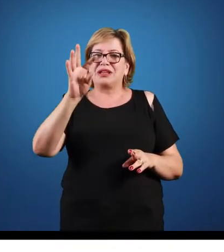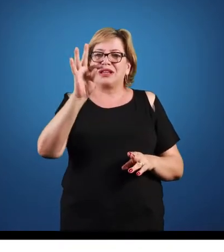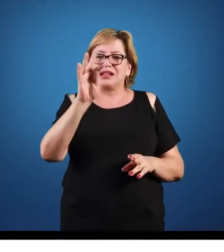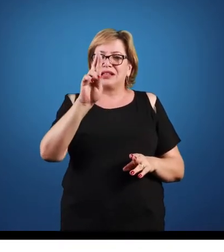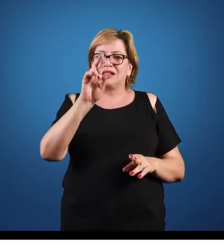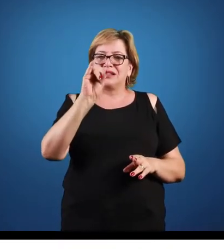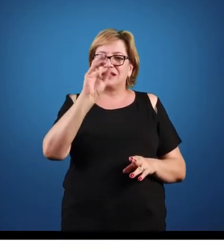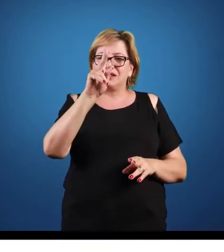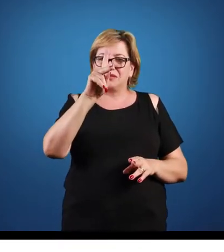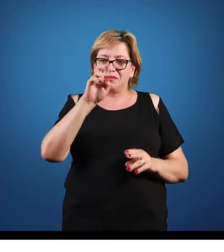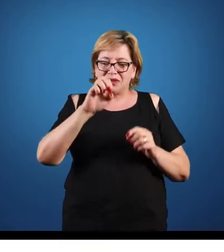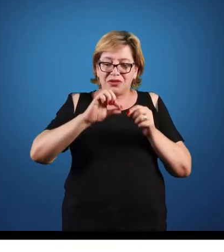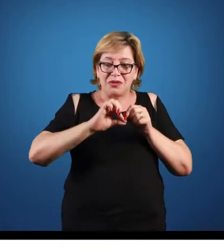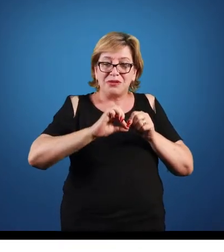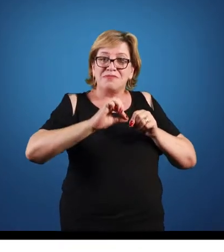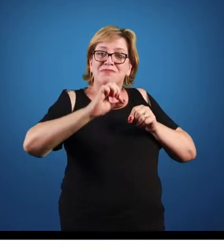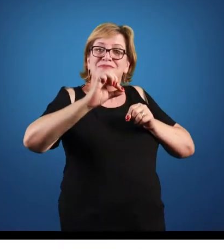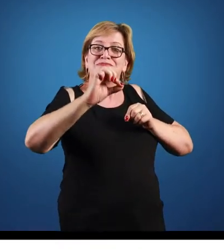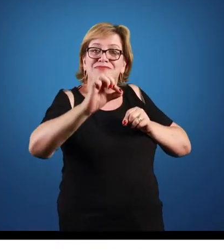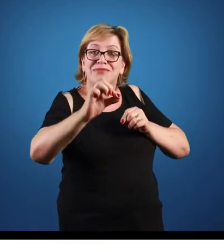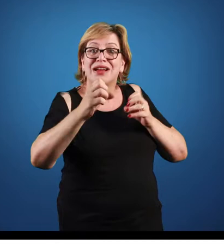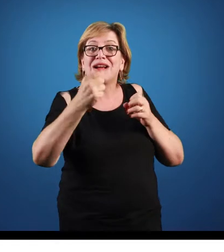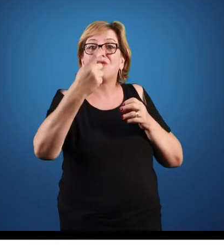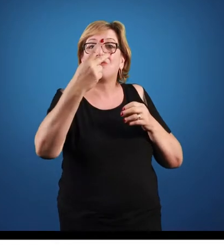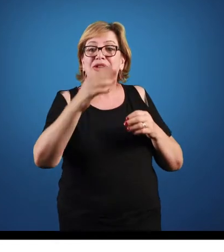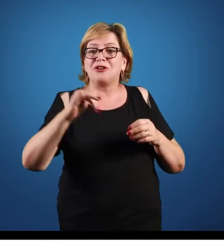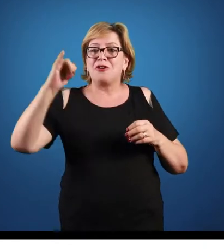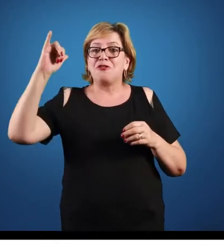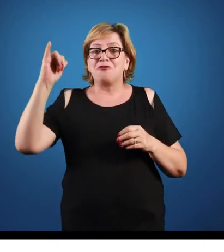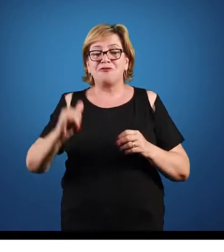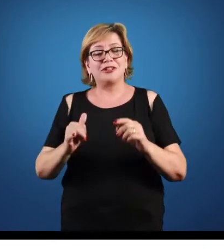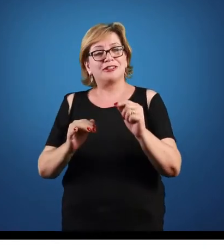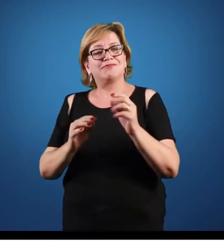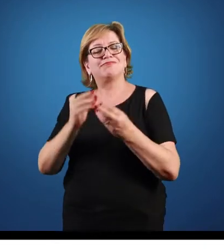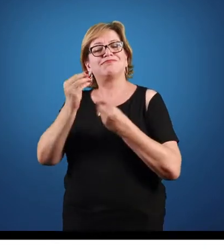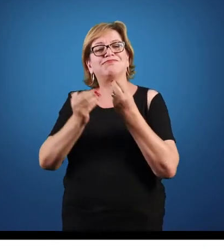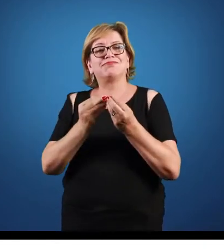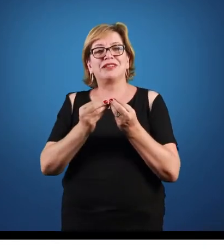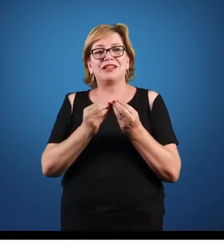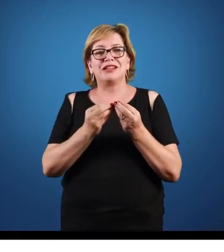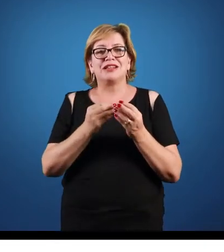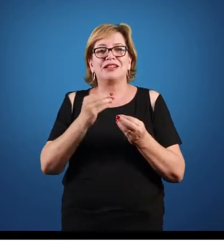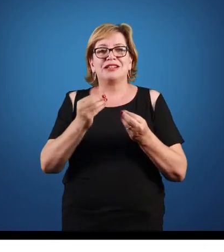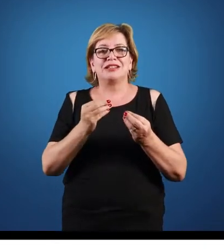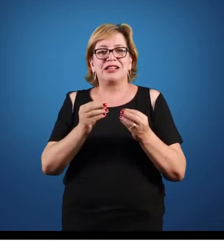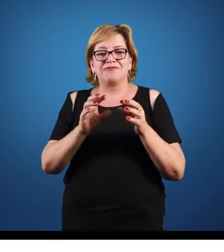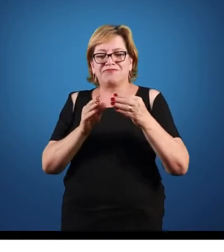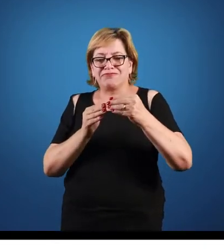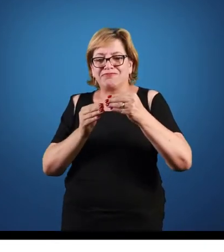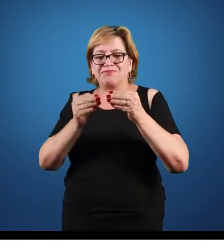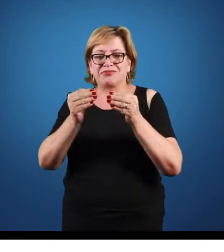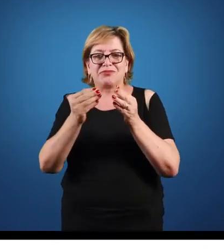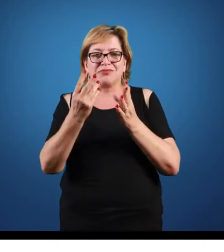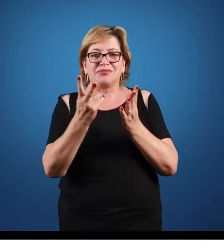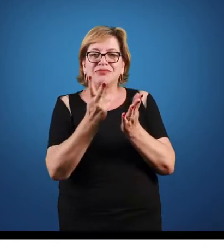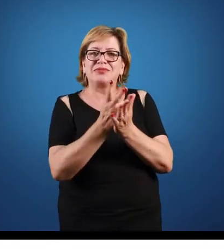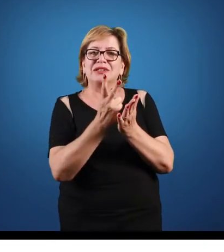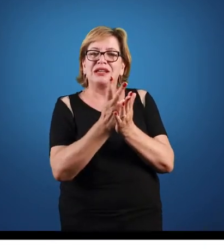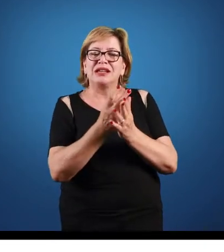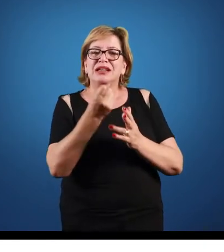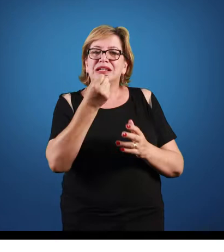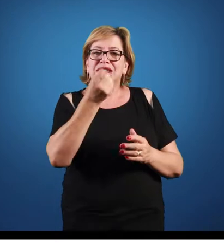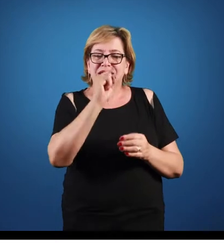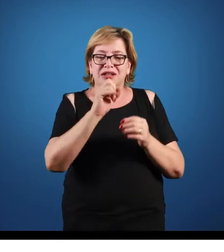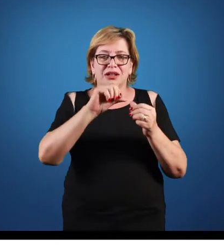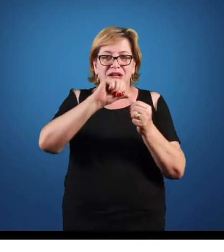é verdade é exato porque o tripé tem que ficar parado no mesmo lugar ea câmara tem que ficar fixo aqui até você mudar o ângulo de gravação a isso vai